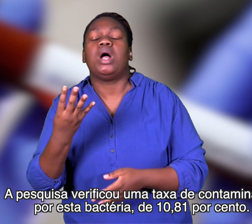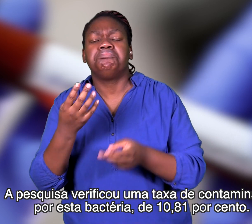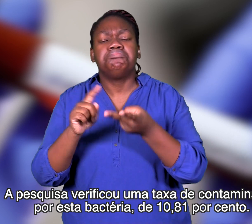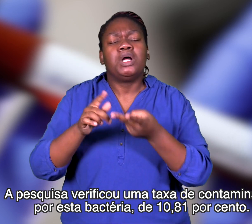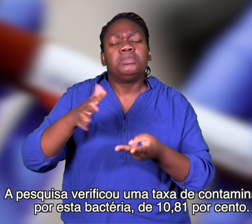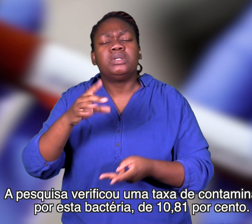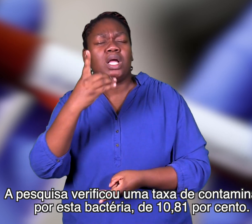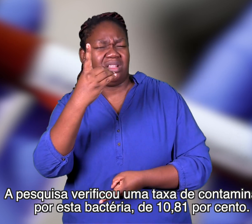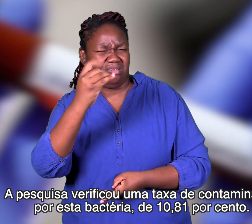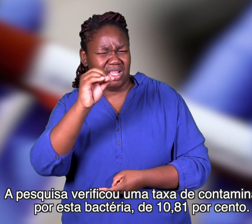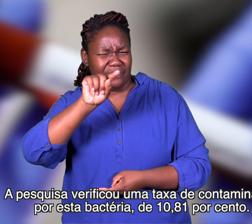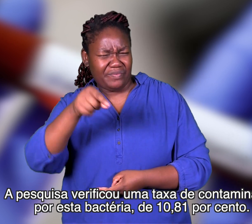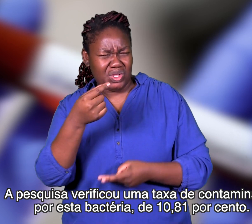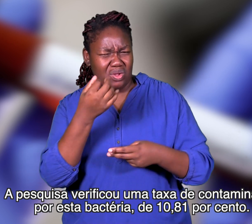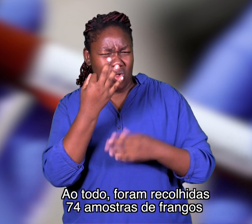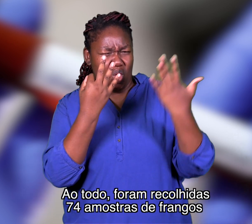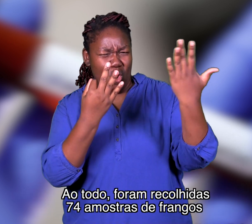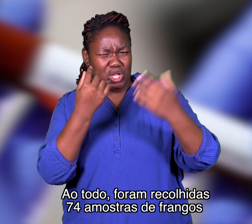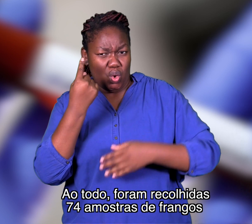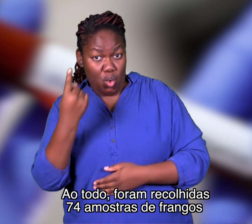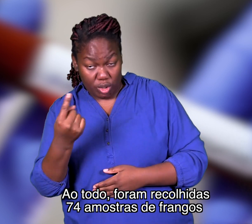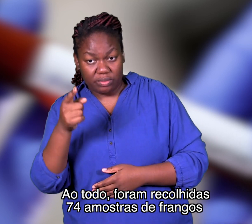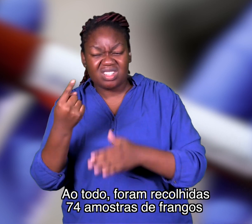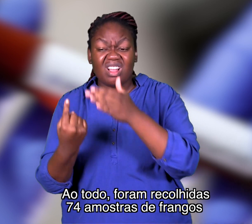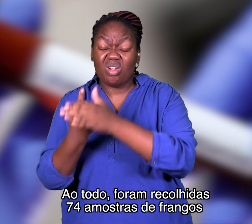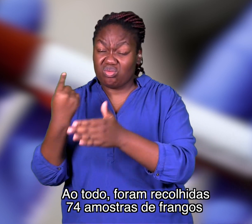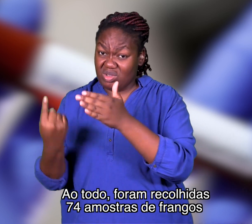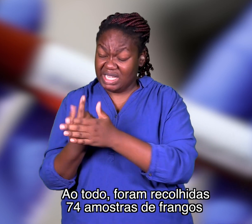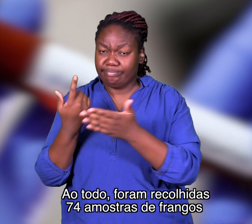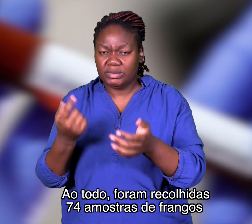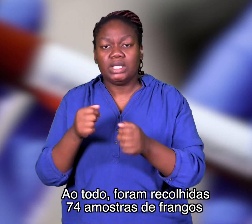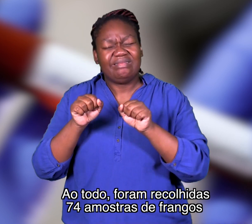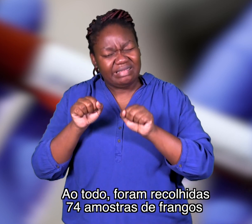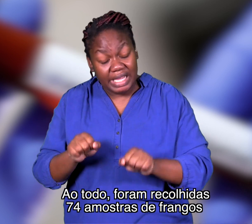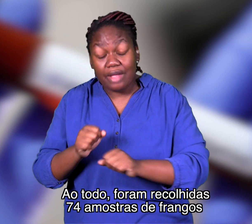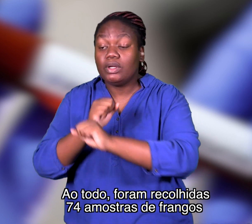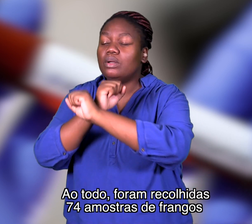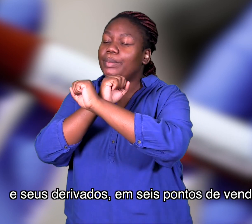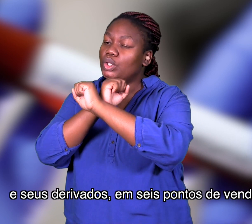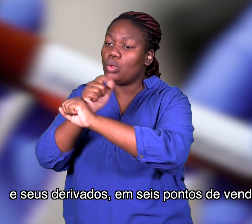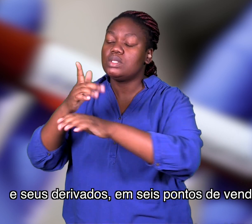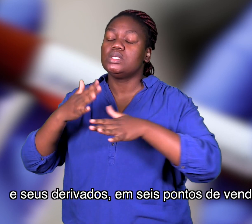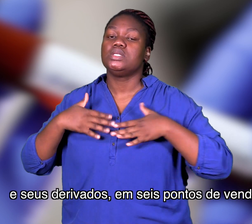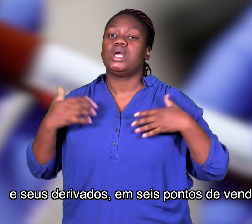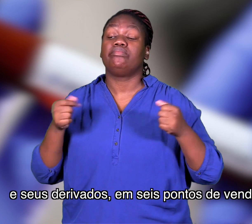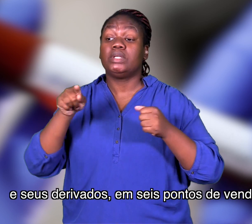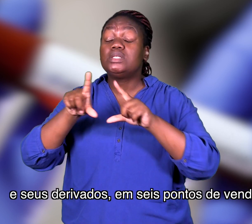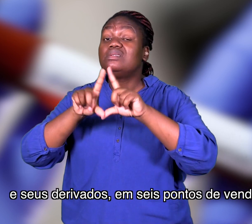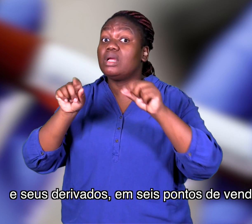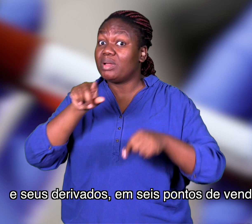de 10,81%. Ao todo, foram recolhidas 74 amostras de frangos e seus derivados em 6 pontos